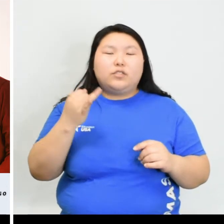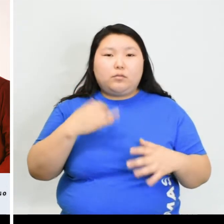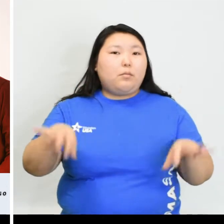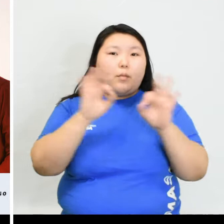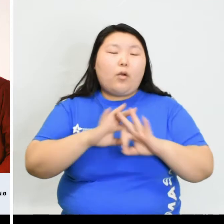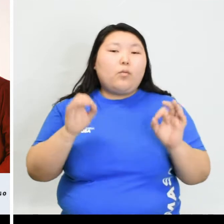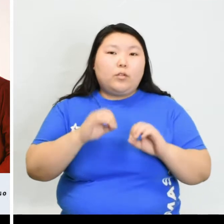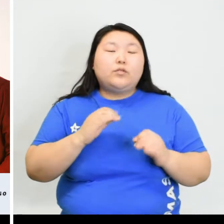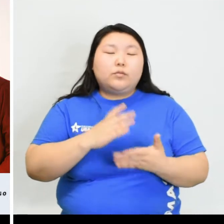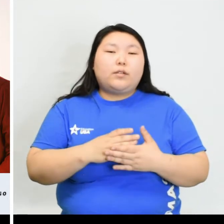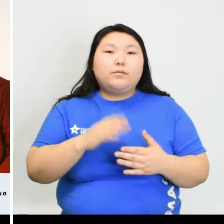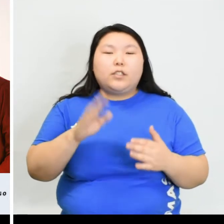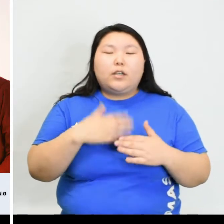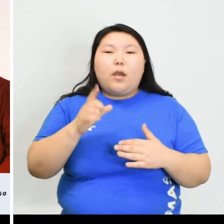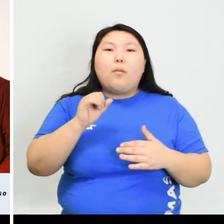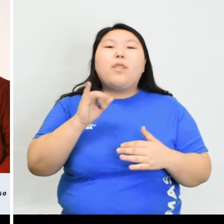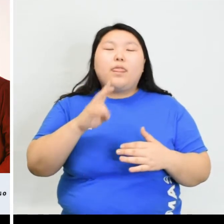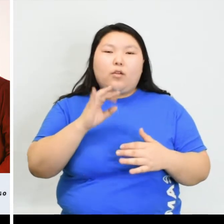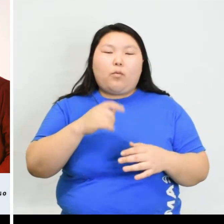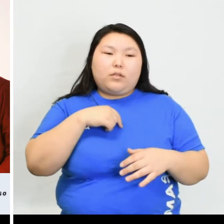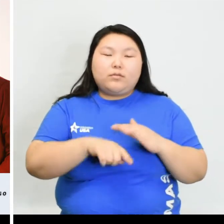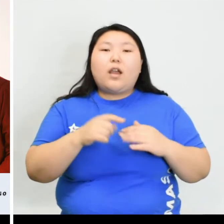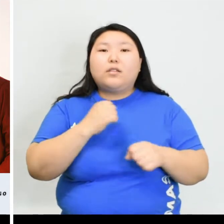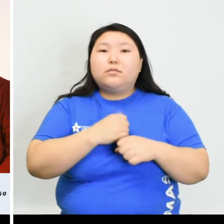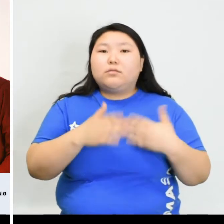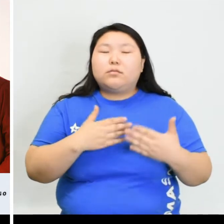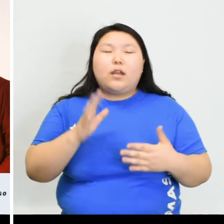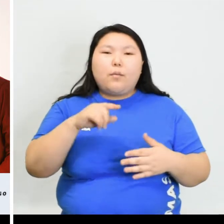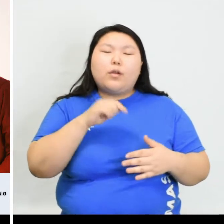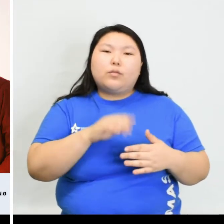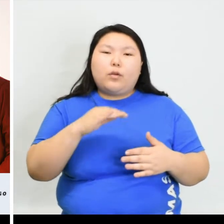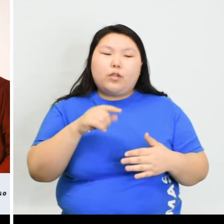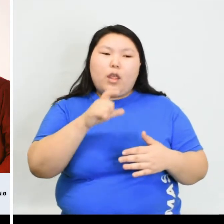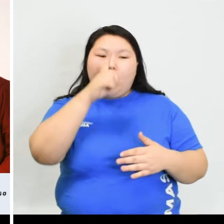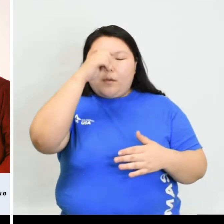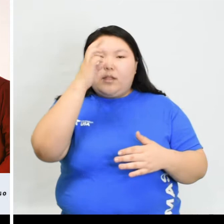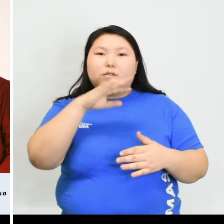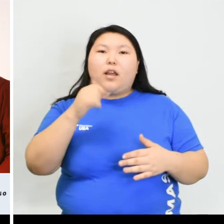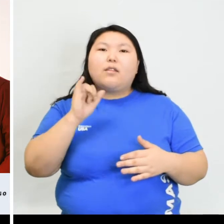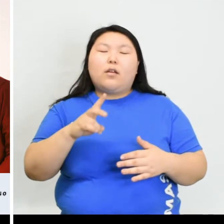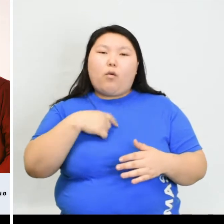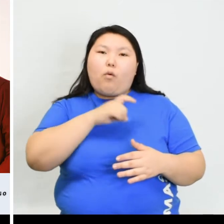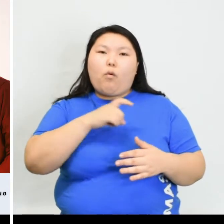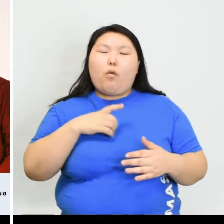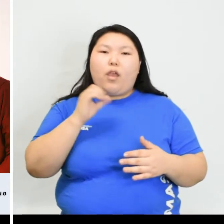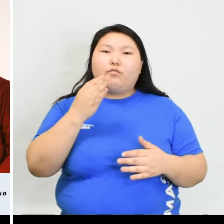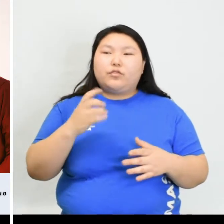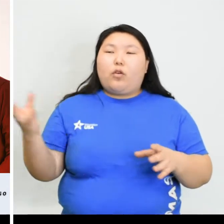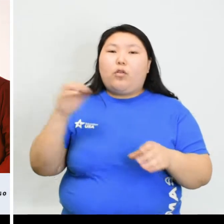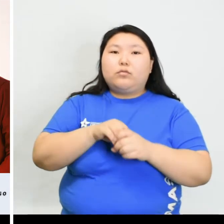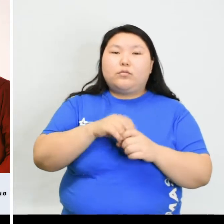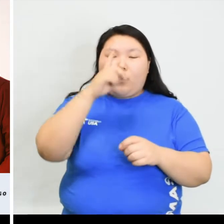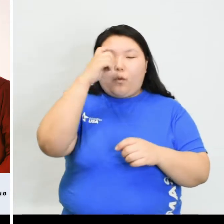юу? Тэгэл бэлэн юм дээр амьдрдаг. Тэ? Тэнгүүт чинь тэр эрүүл мэндийн даатгал нь хувийн хвшлийг оруулж ирээд хувийн